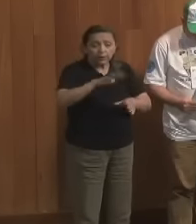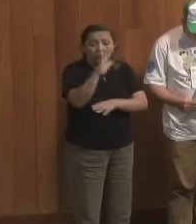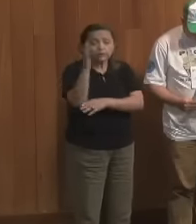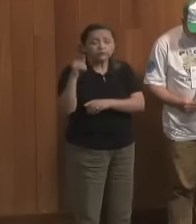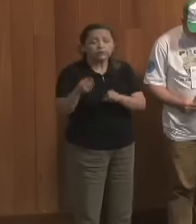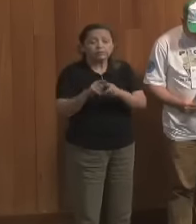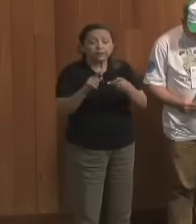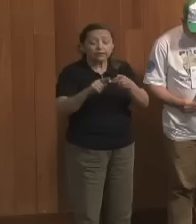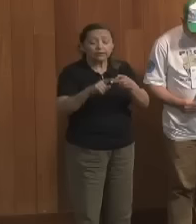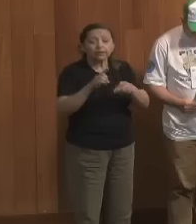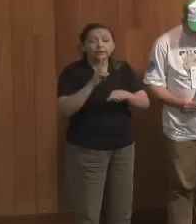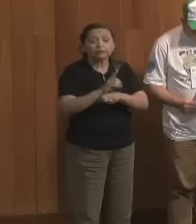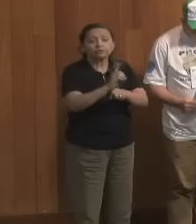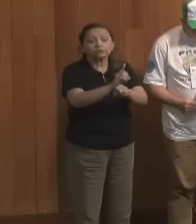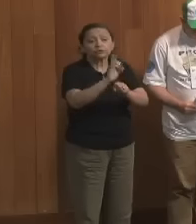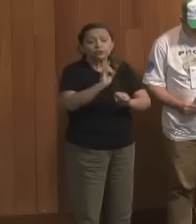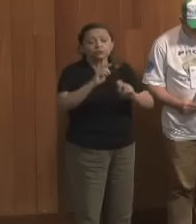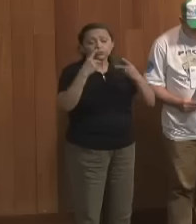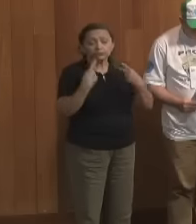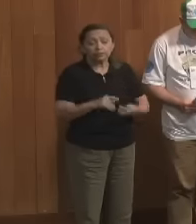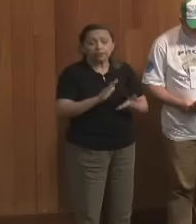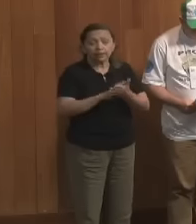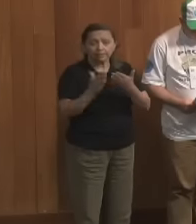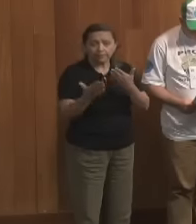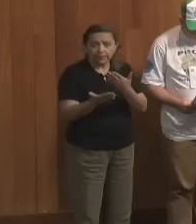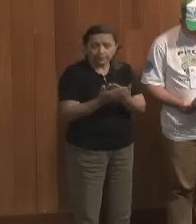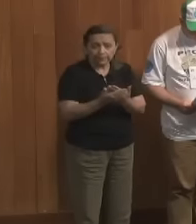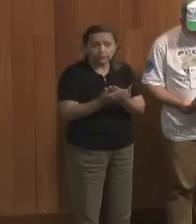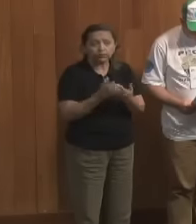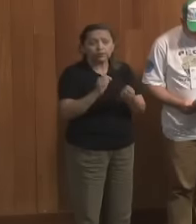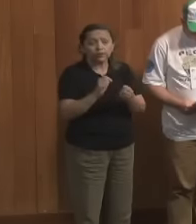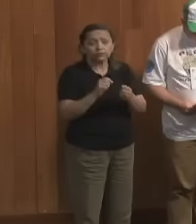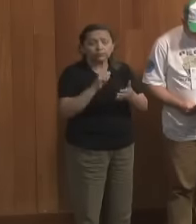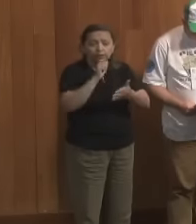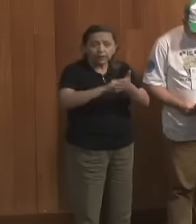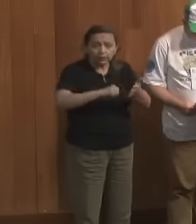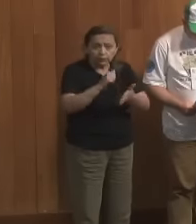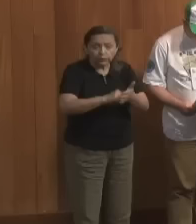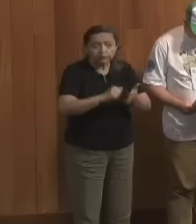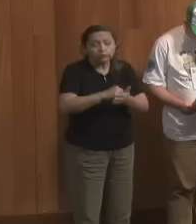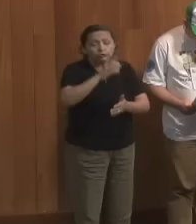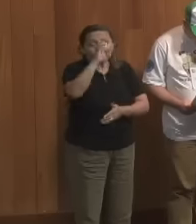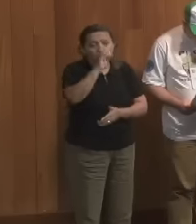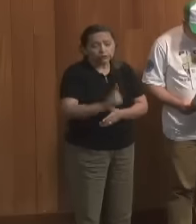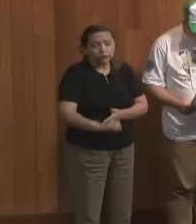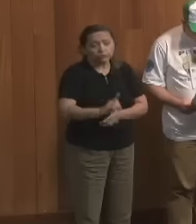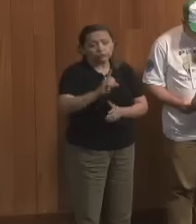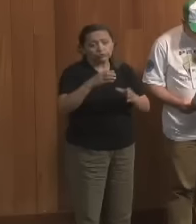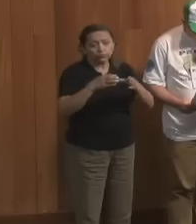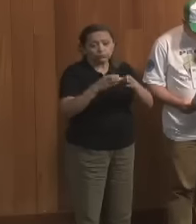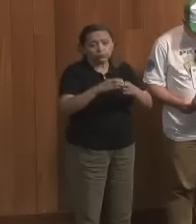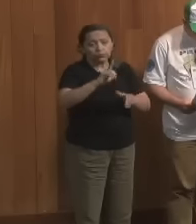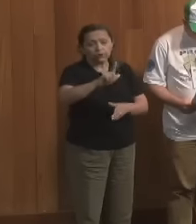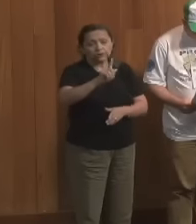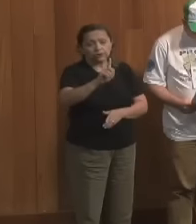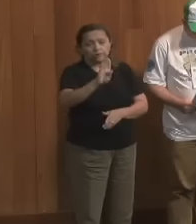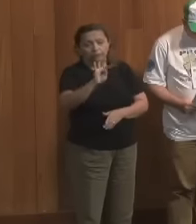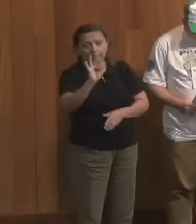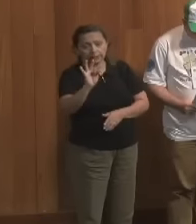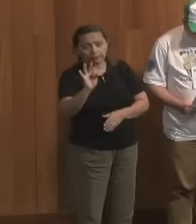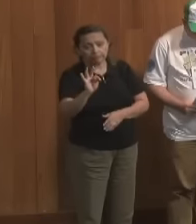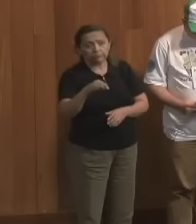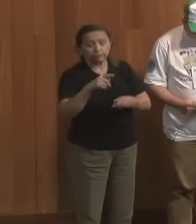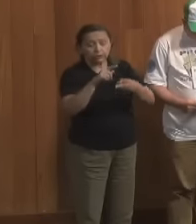defensores de direitos humanos ameaçados em relação à luta pelos direitos LGBTs. Então, são esses